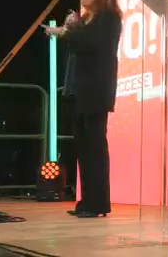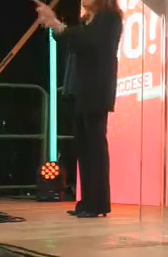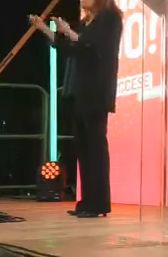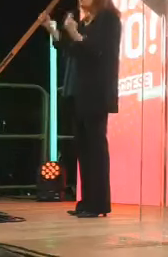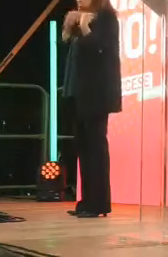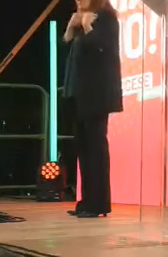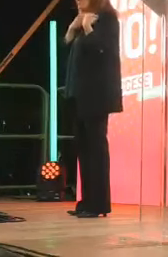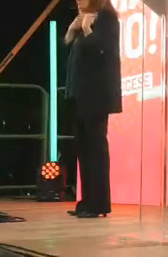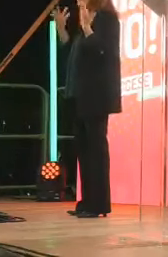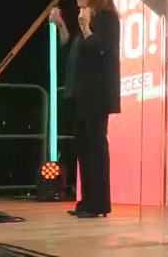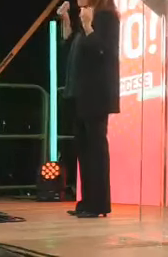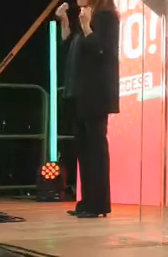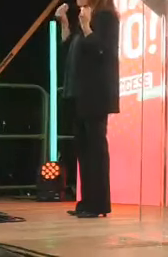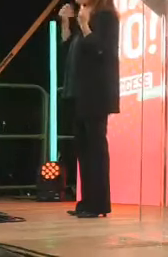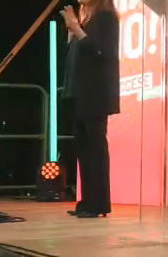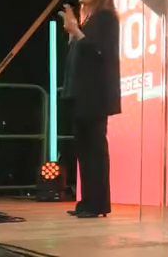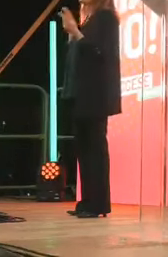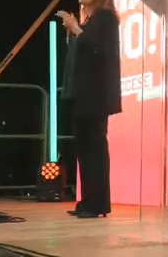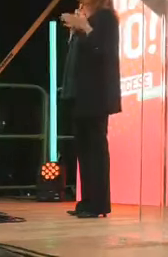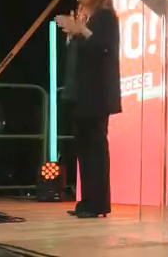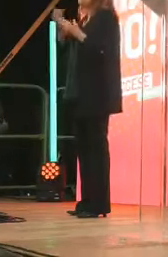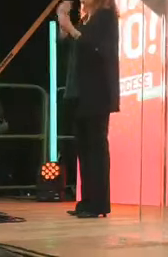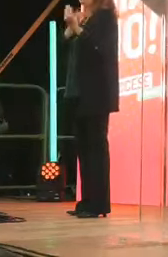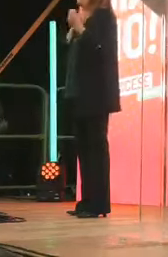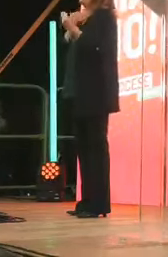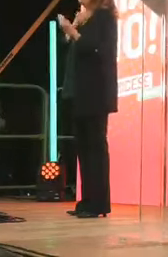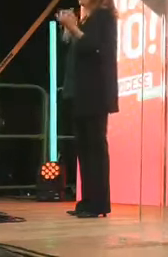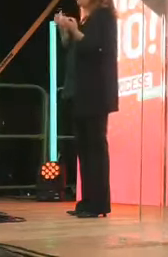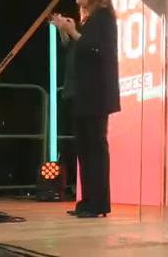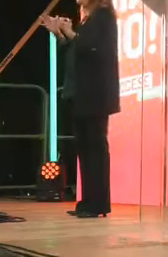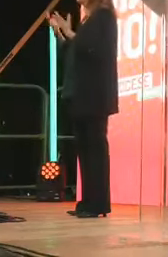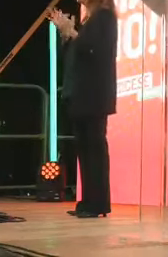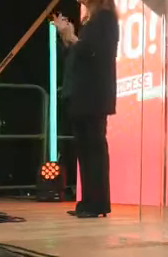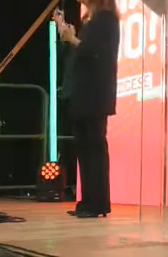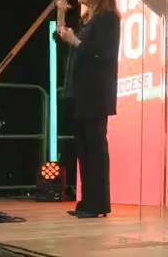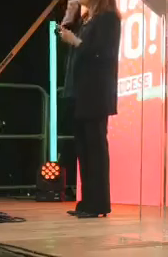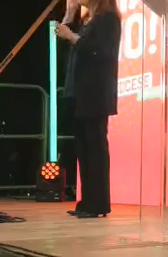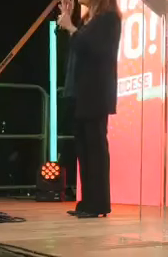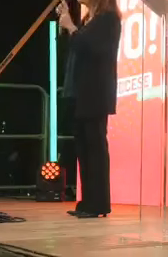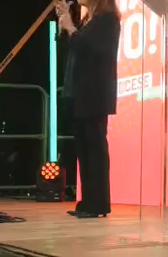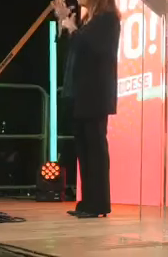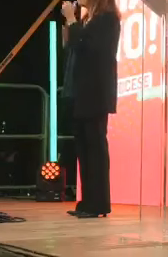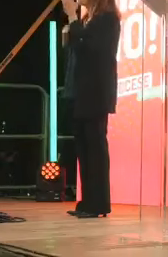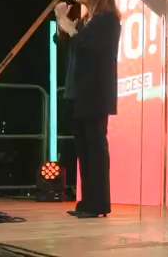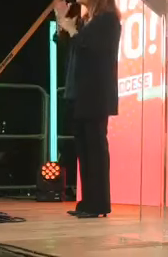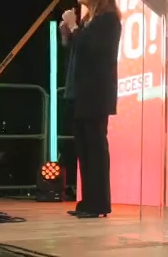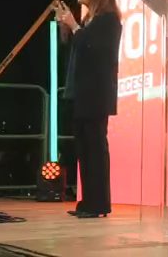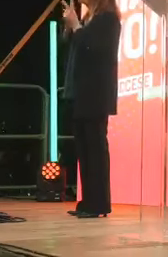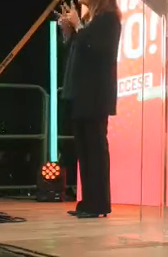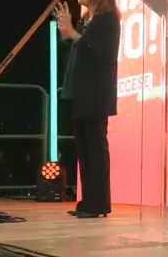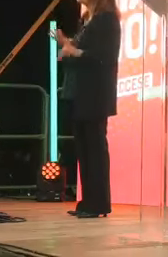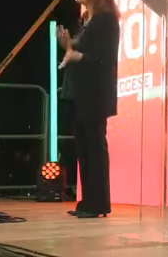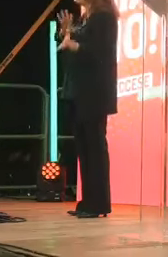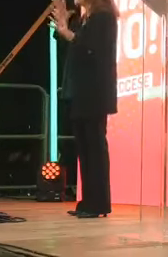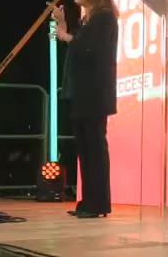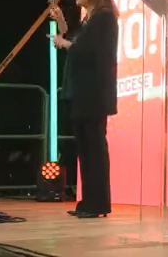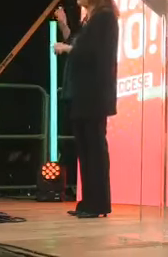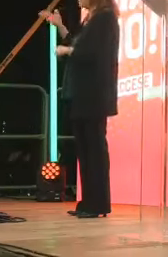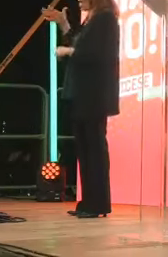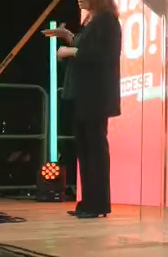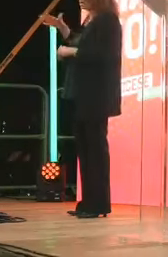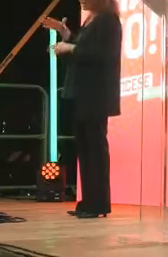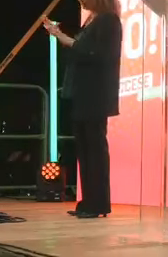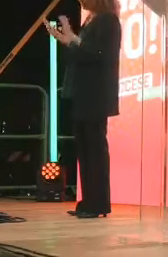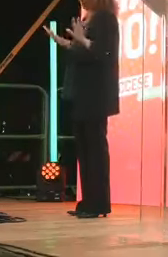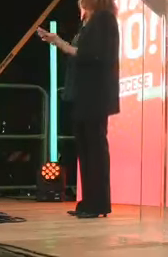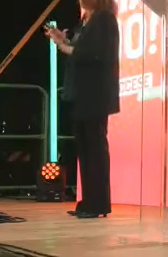voi ogni volta che ci incrociamo per strada, perché ci serve per costruire l'alternativa a queste pessime destre,